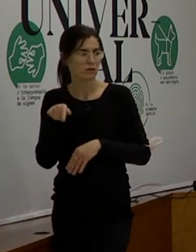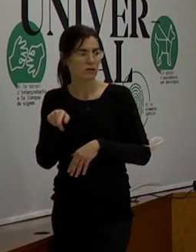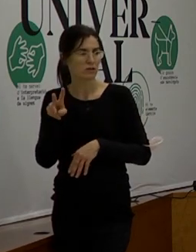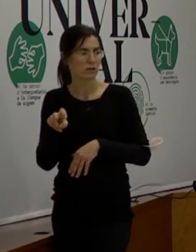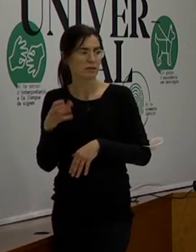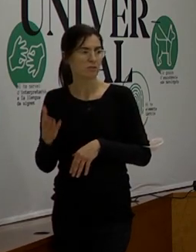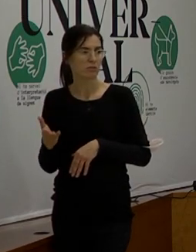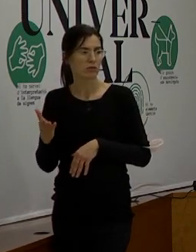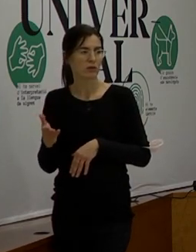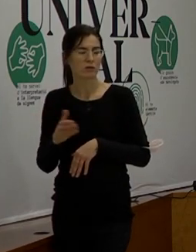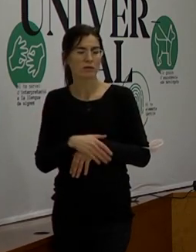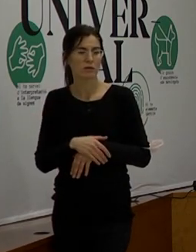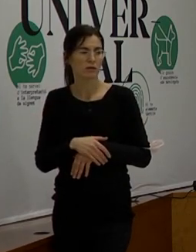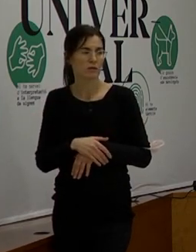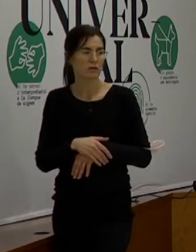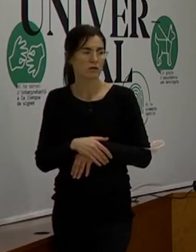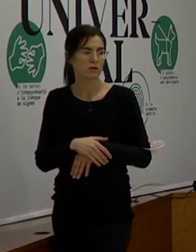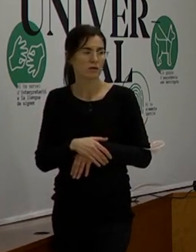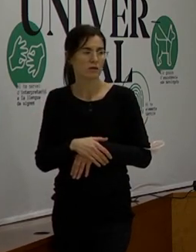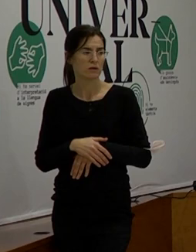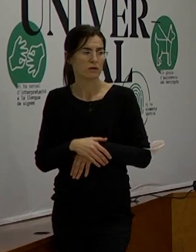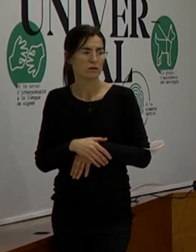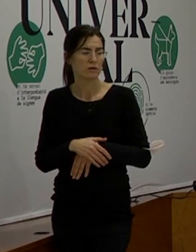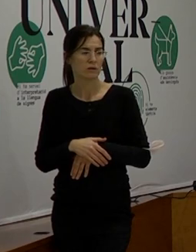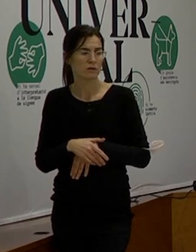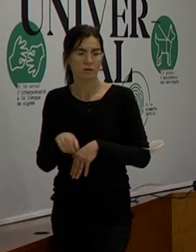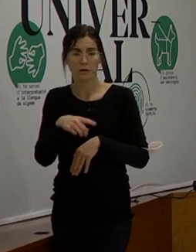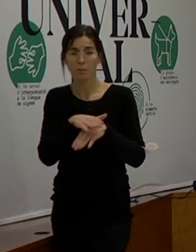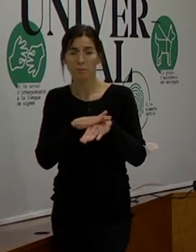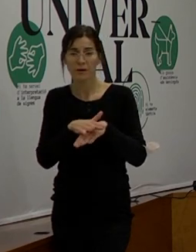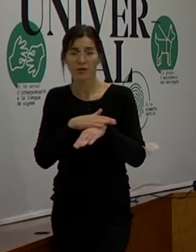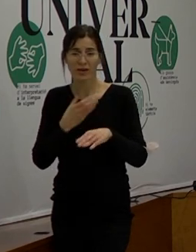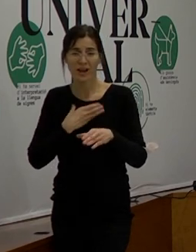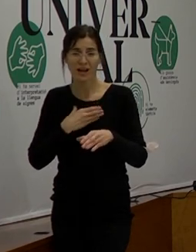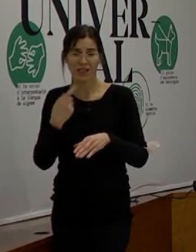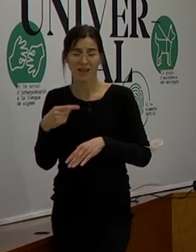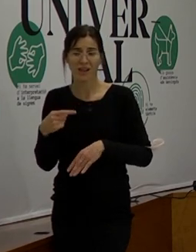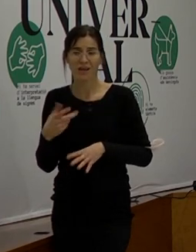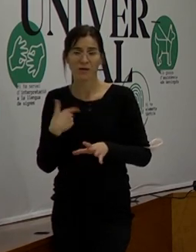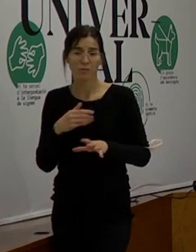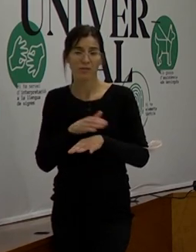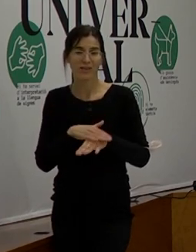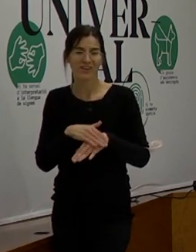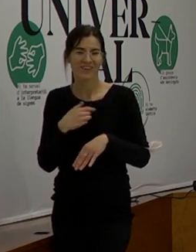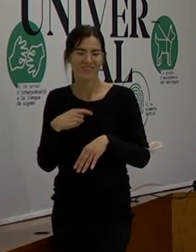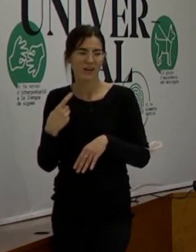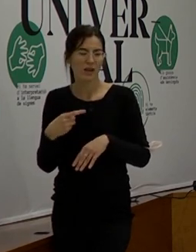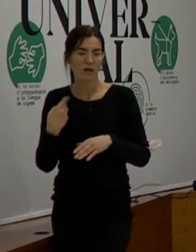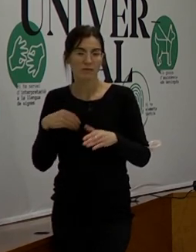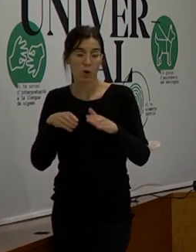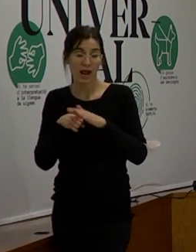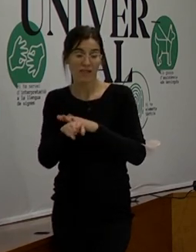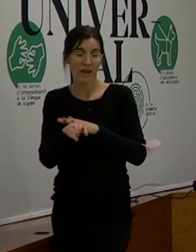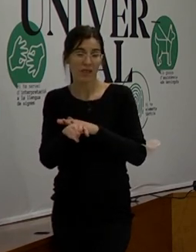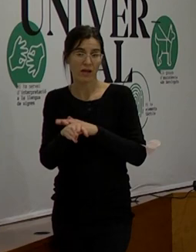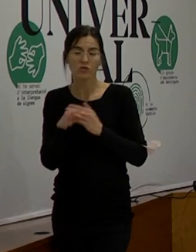important. O sigui, teniu... I disculpa, estar a la tarda, però... Les entrades,